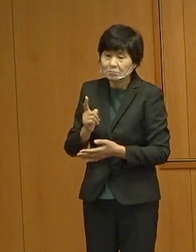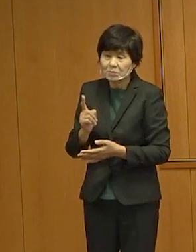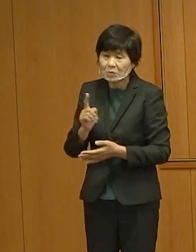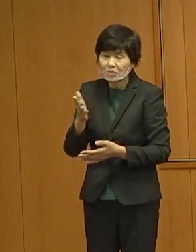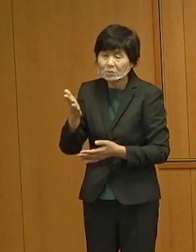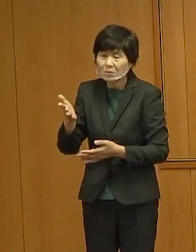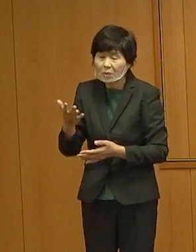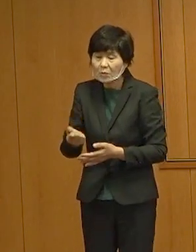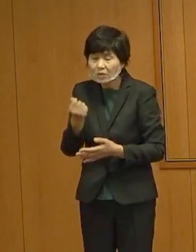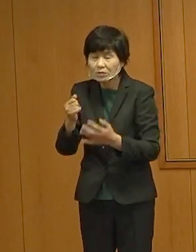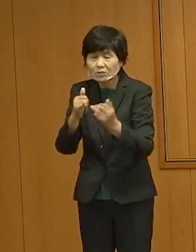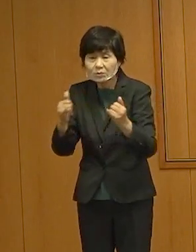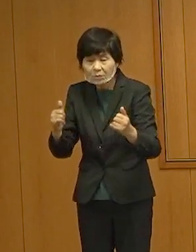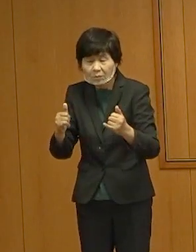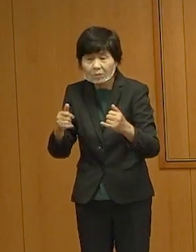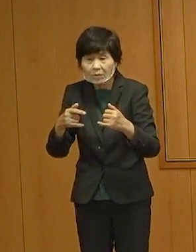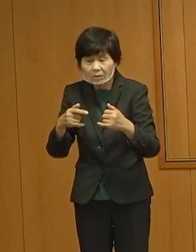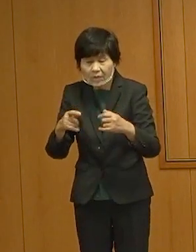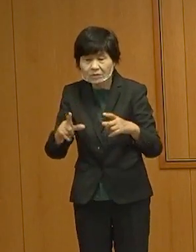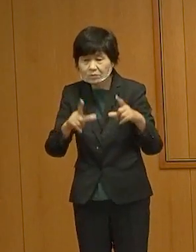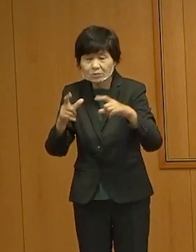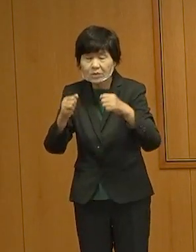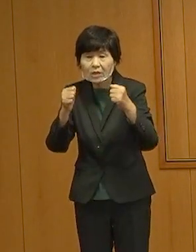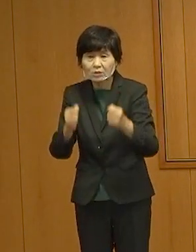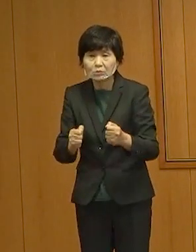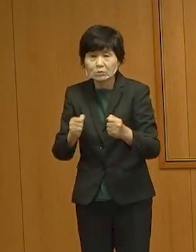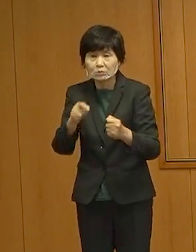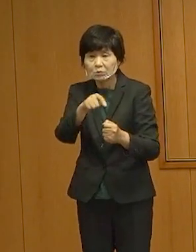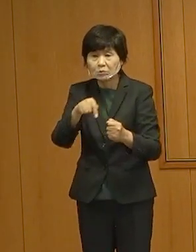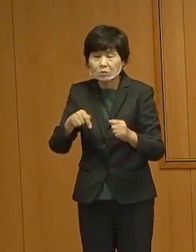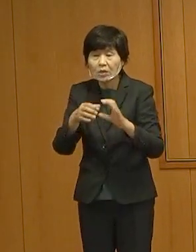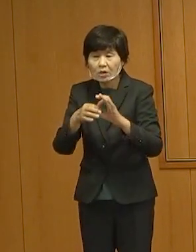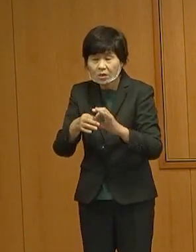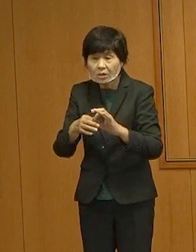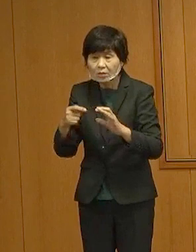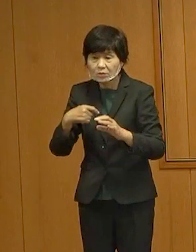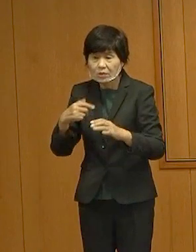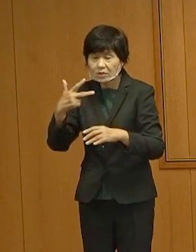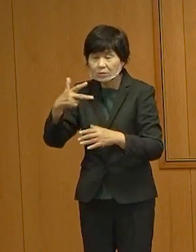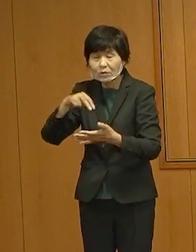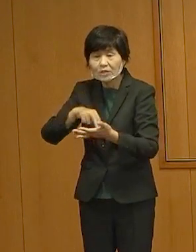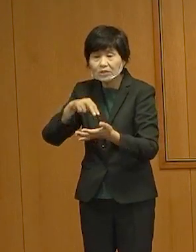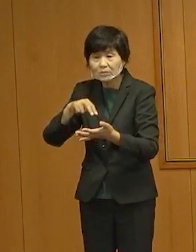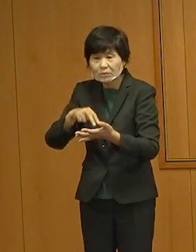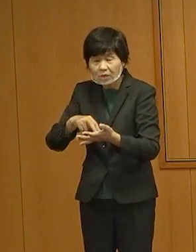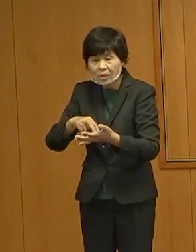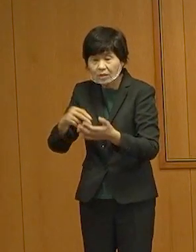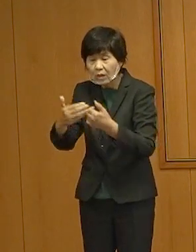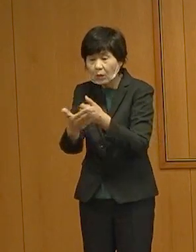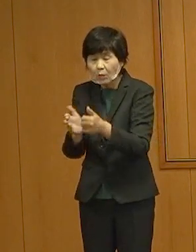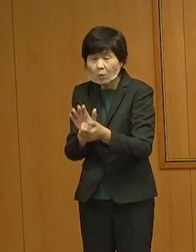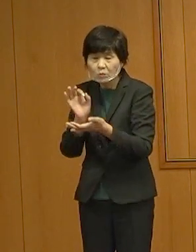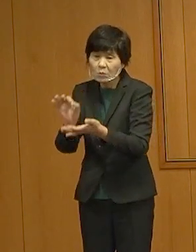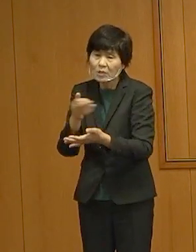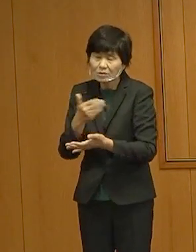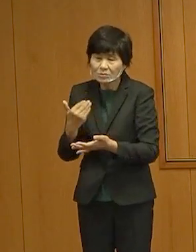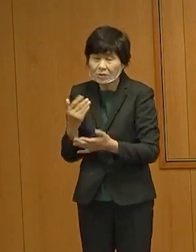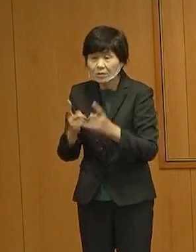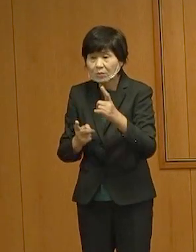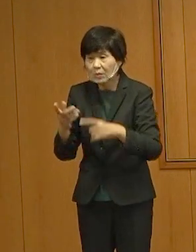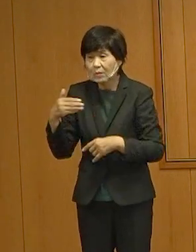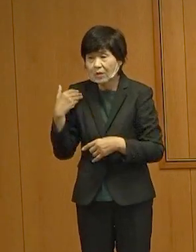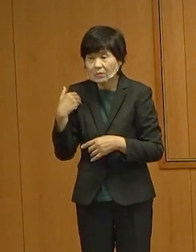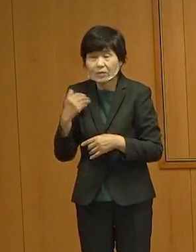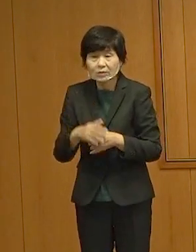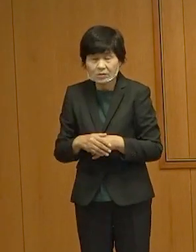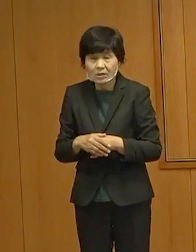状況ですから、まあ、行政が保証ができるかったらちょっと難しいと思いますので。 分かりました。 それ以外の建物